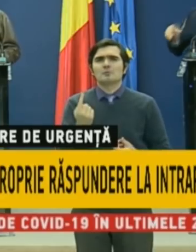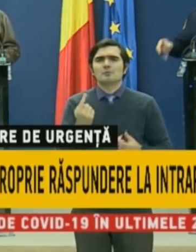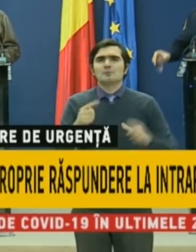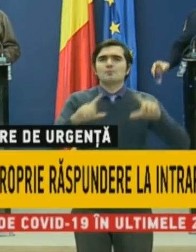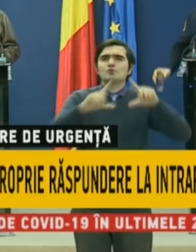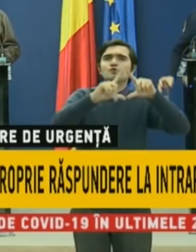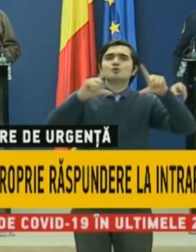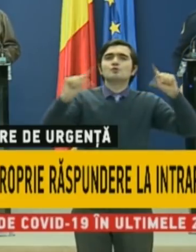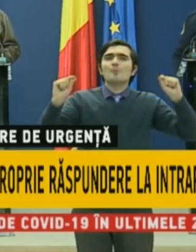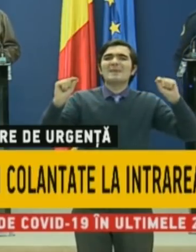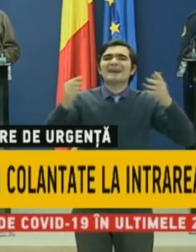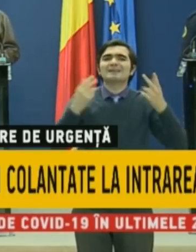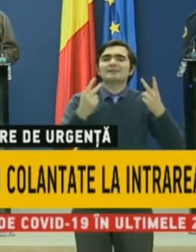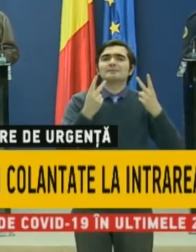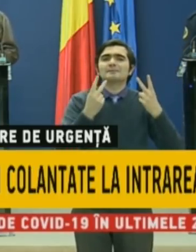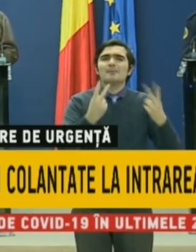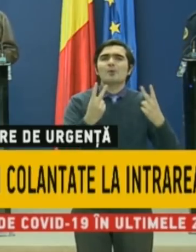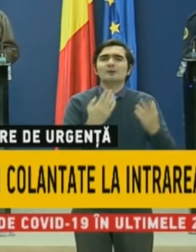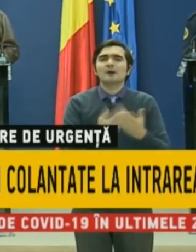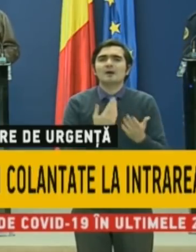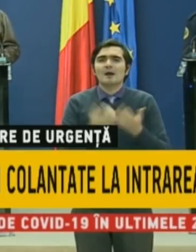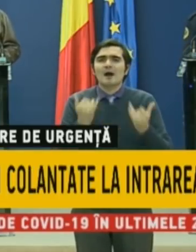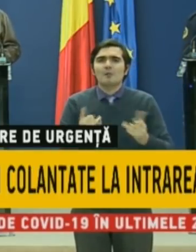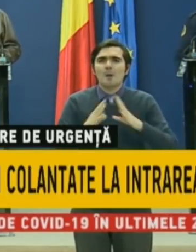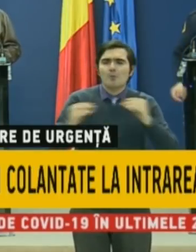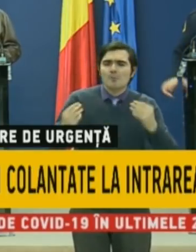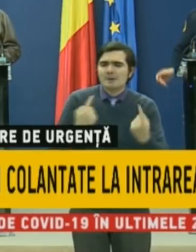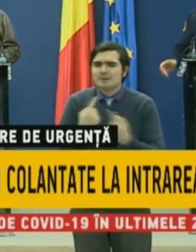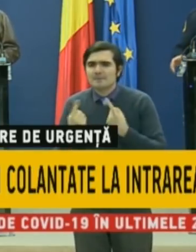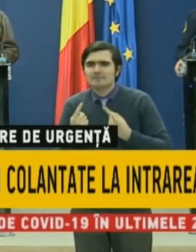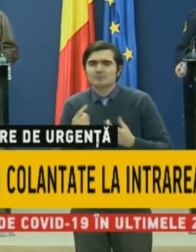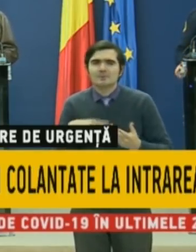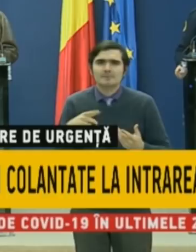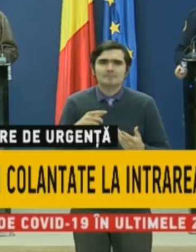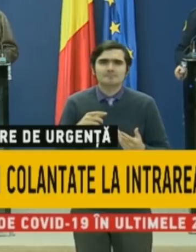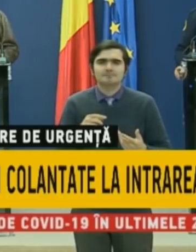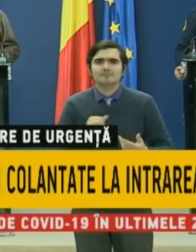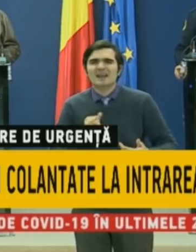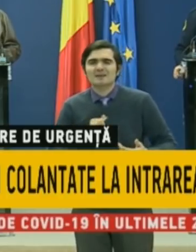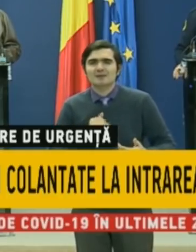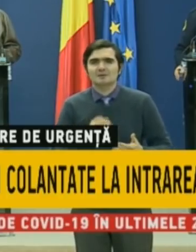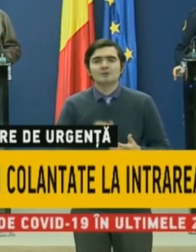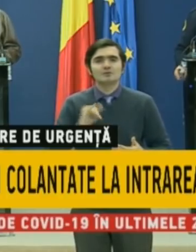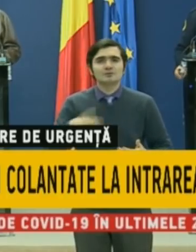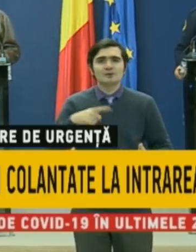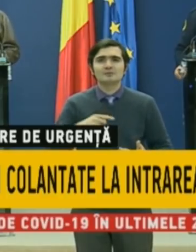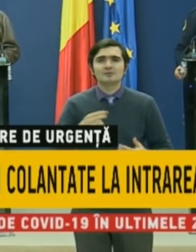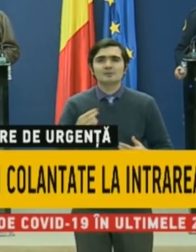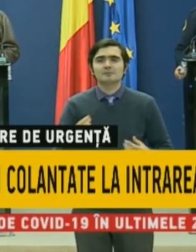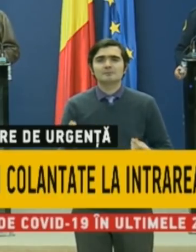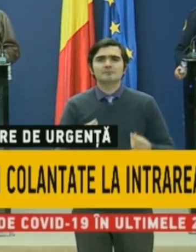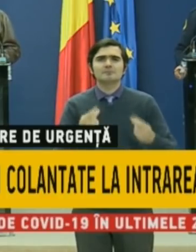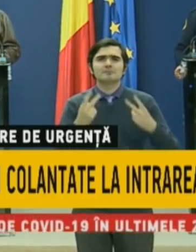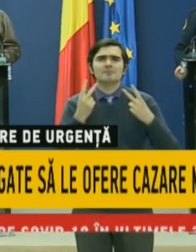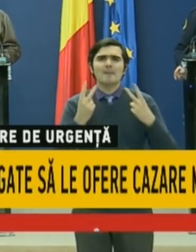care preocupă românii în mod important și